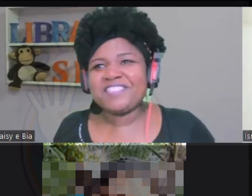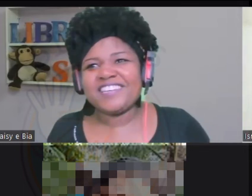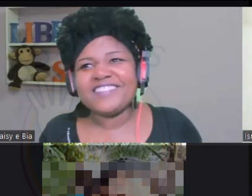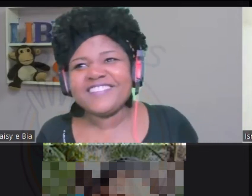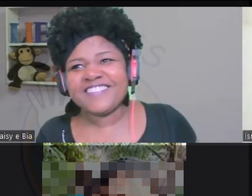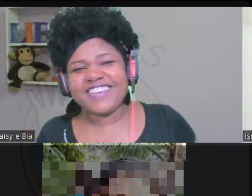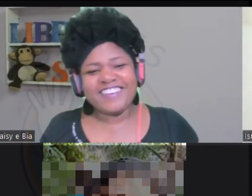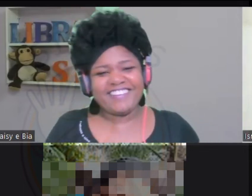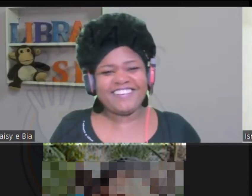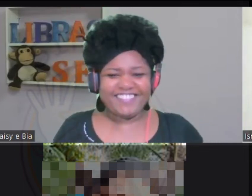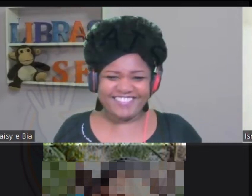cheiro ruim.